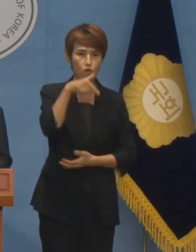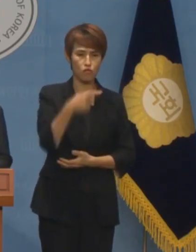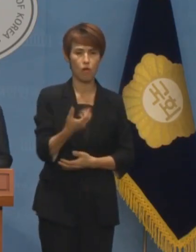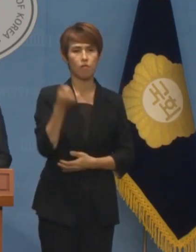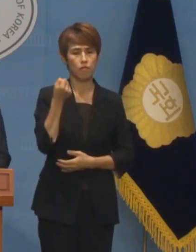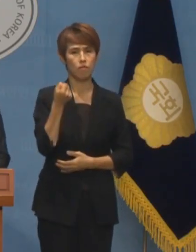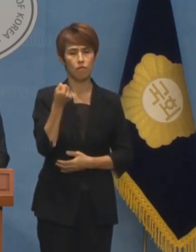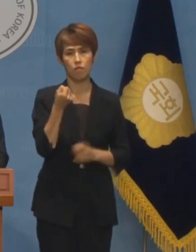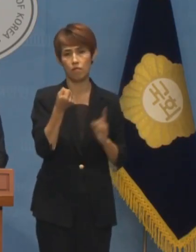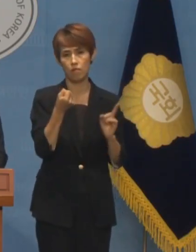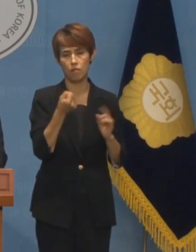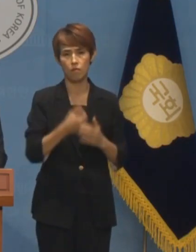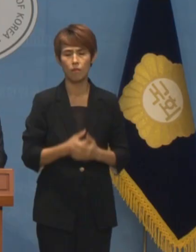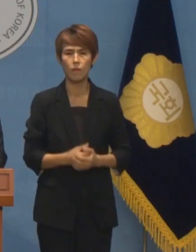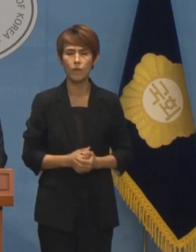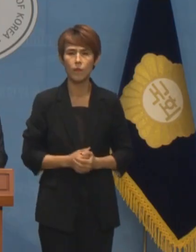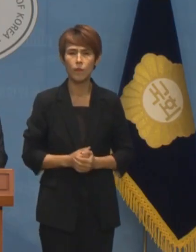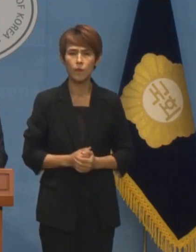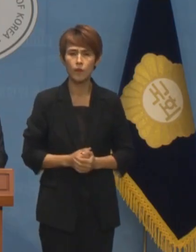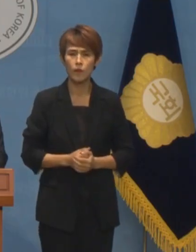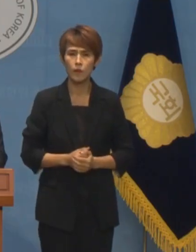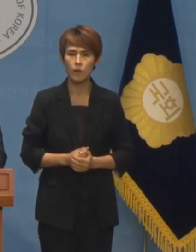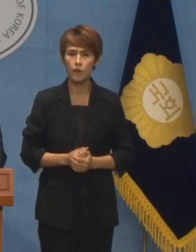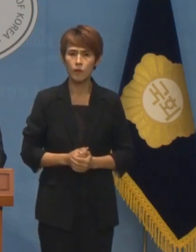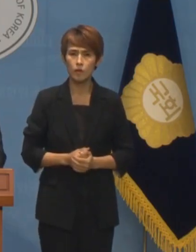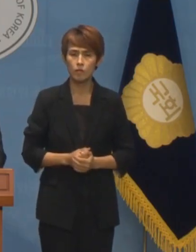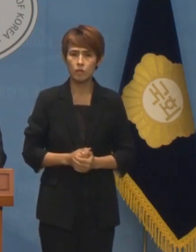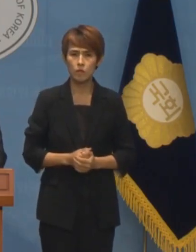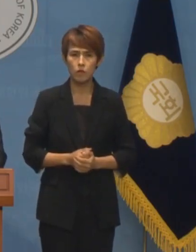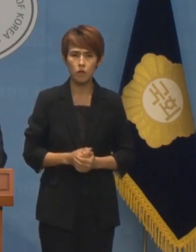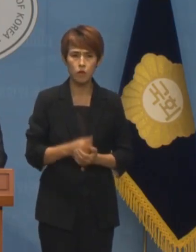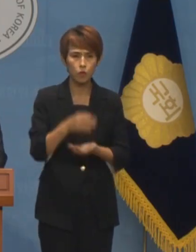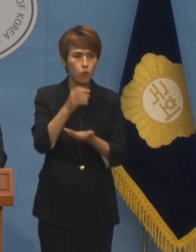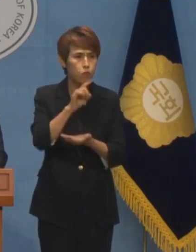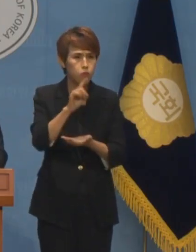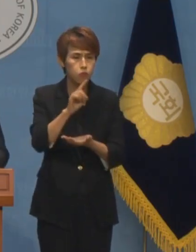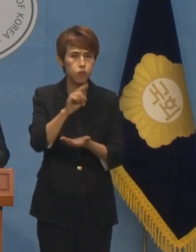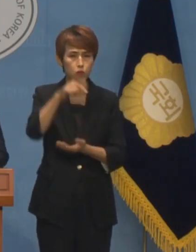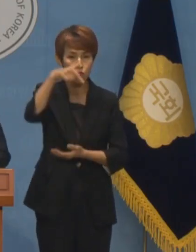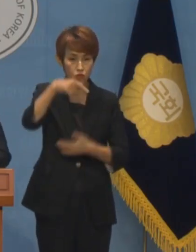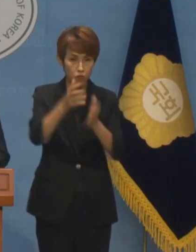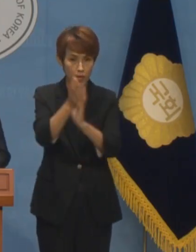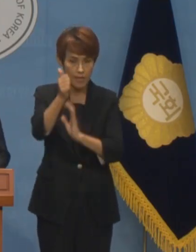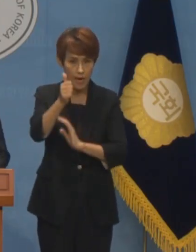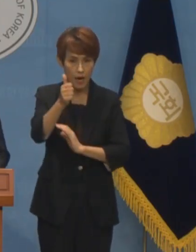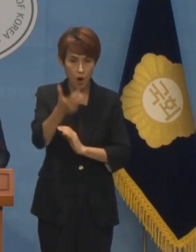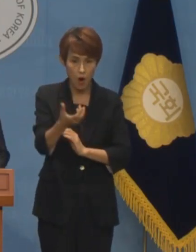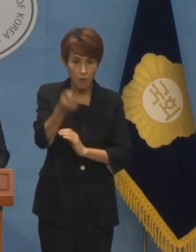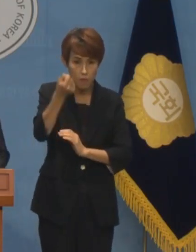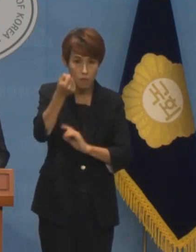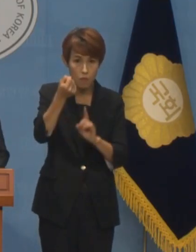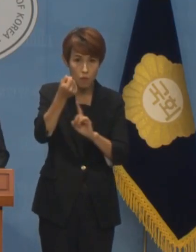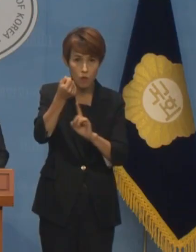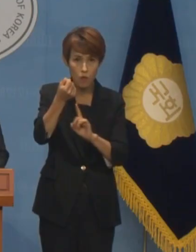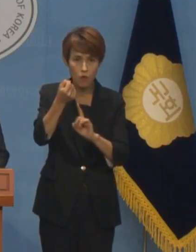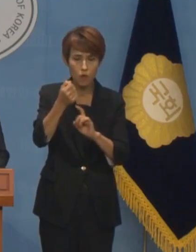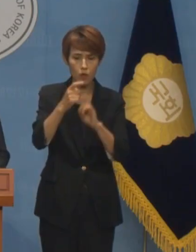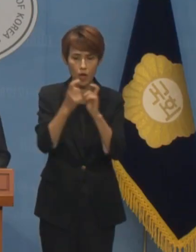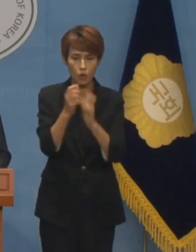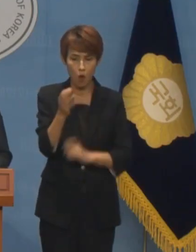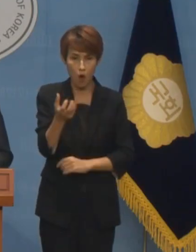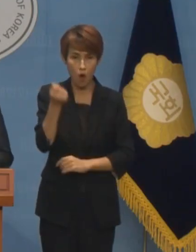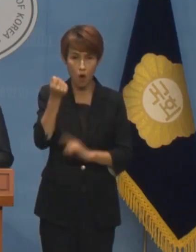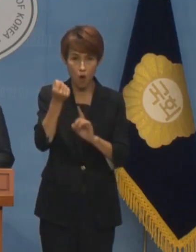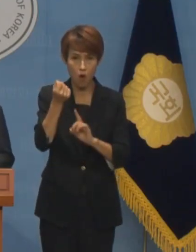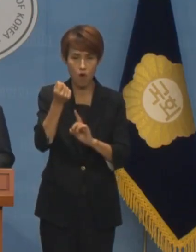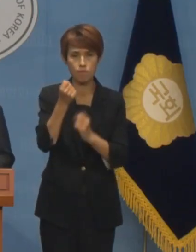것이죠. 그러니까 저희는 이 부분들을 찾아야 된다는 겁니다. 구형배 회장의 지분에 대해서, 국내 지분, 개인적인 지분에 대해서